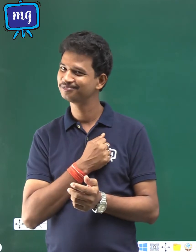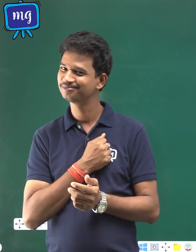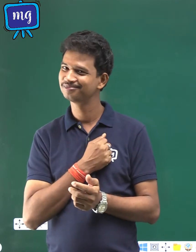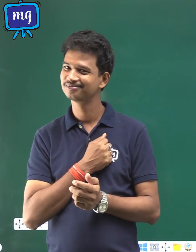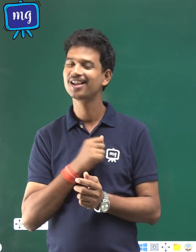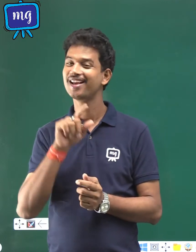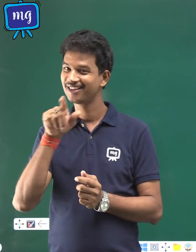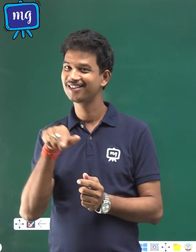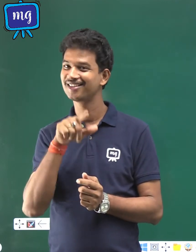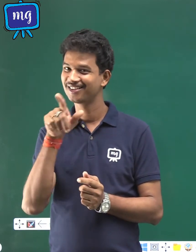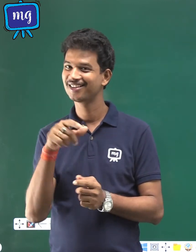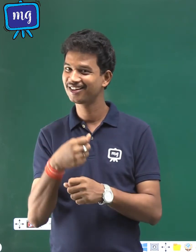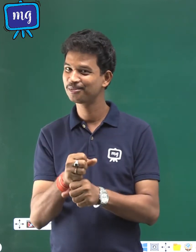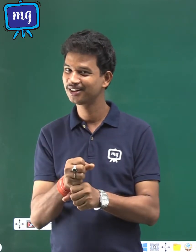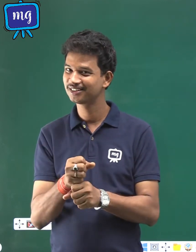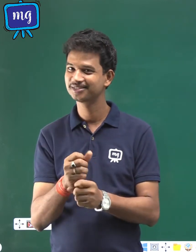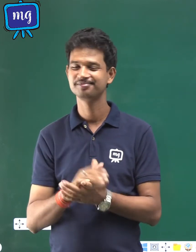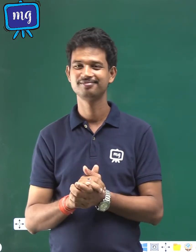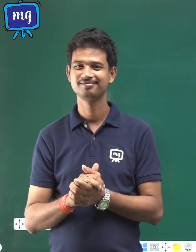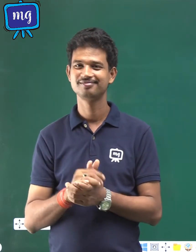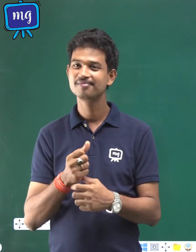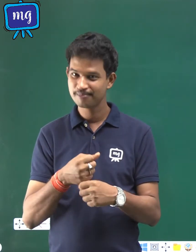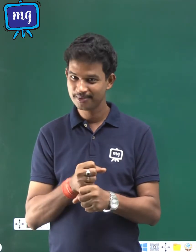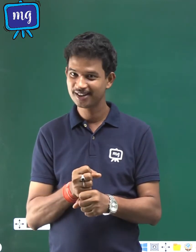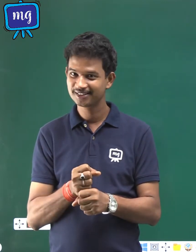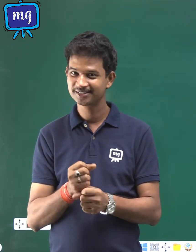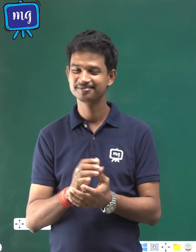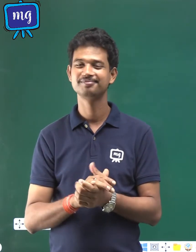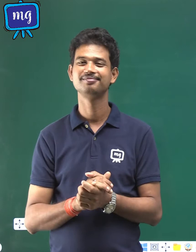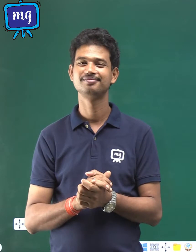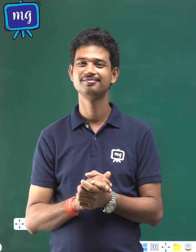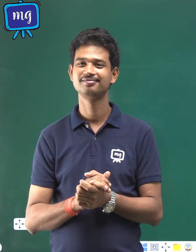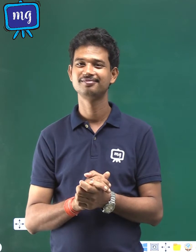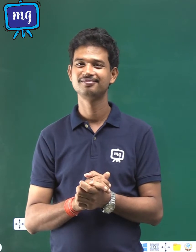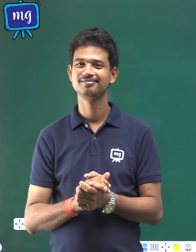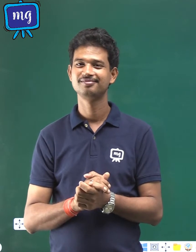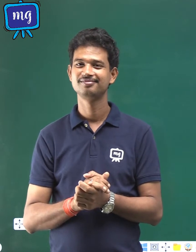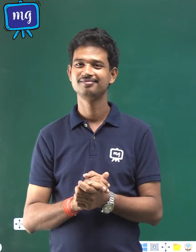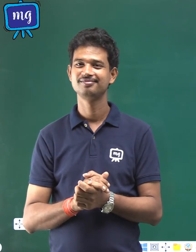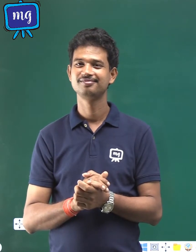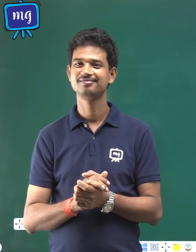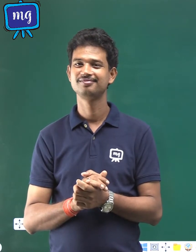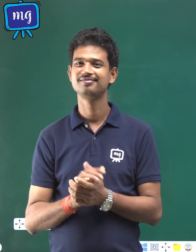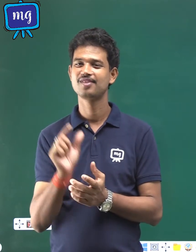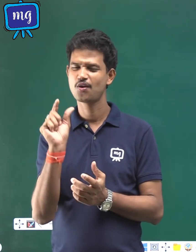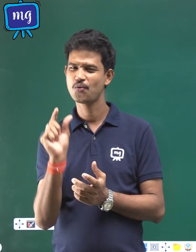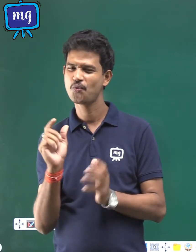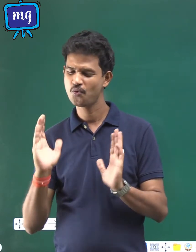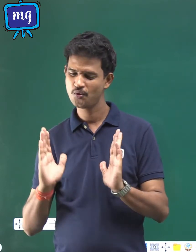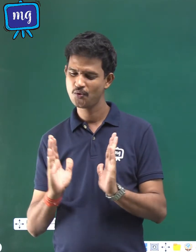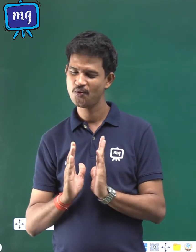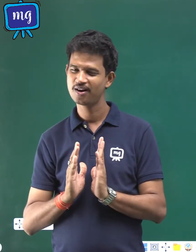सर्कल बनाएंगे तो बनाते हैं. स्मॉल u को हमने सर्कल